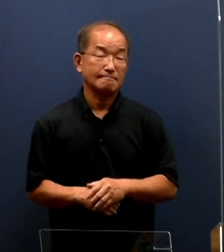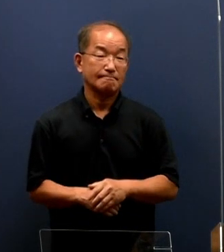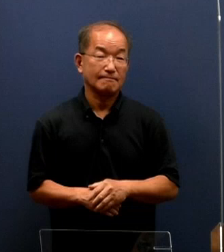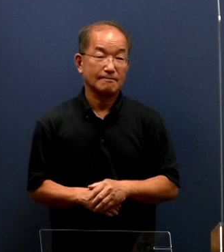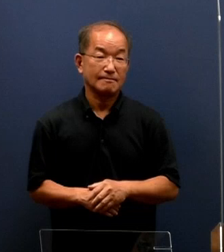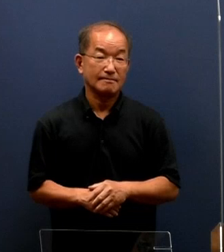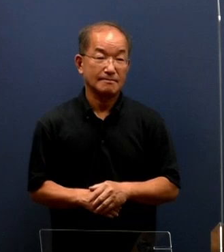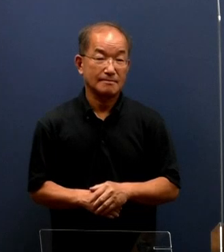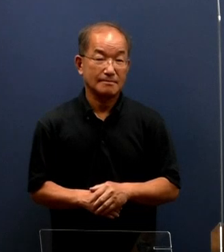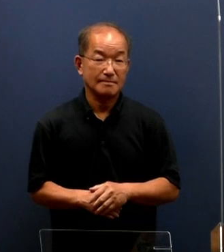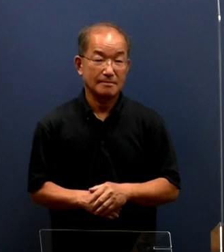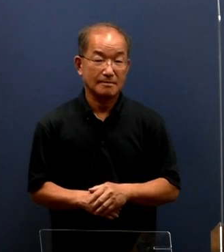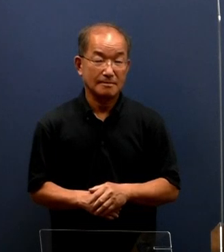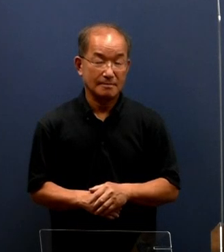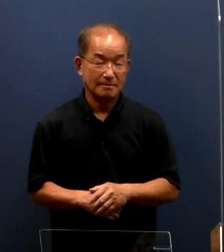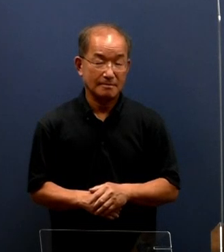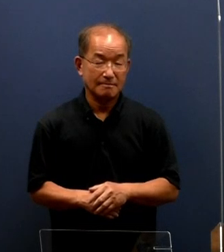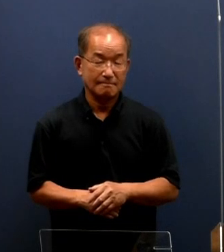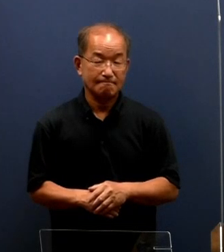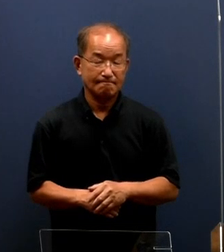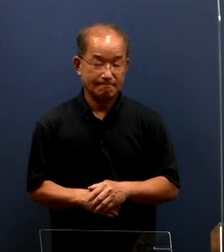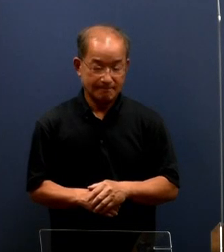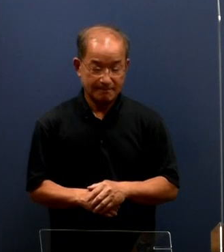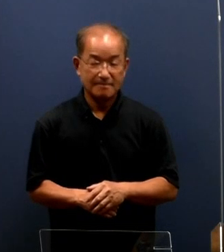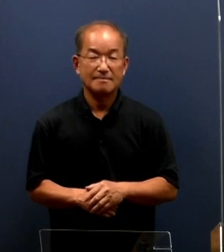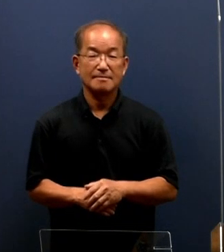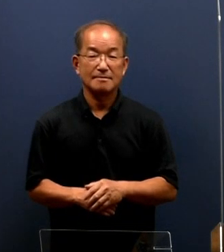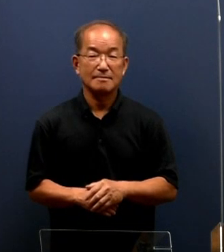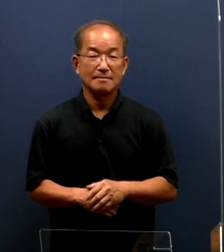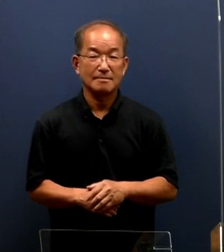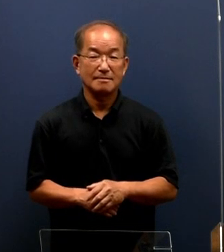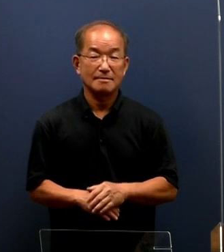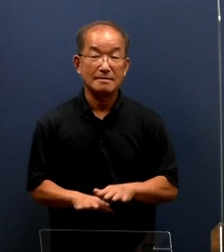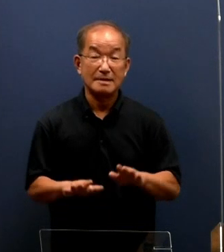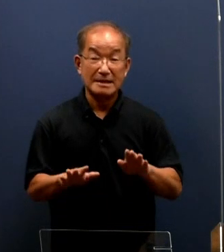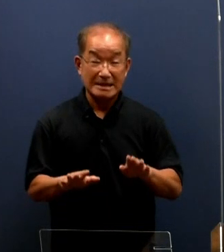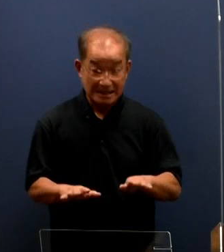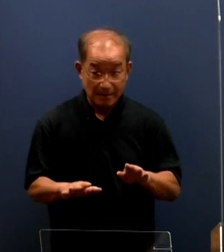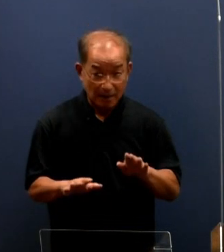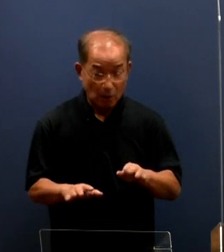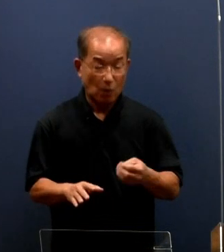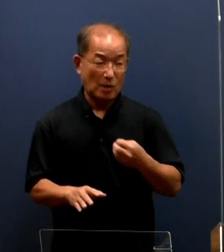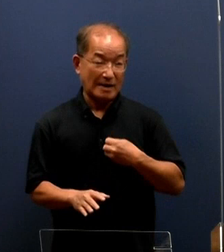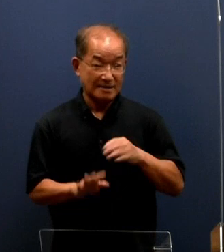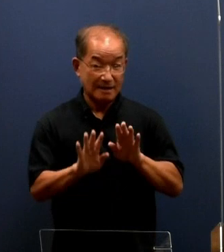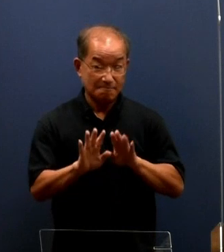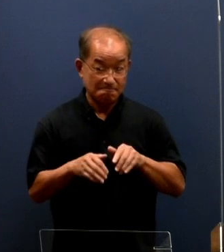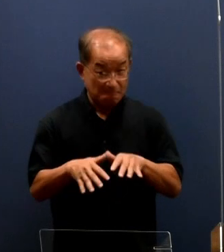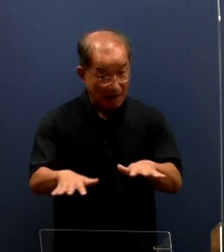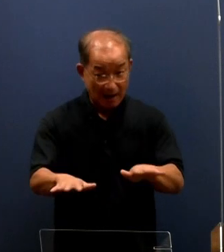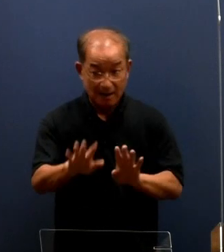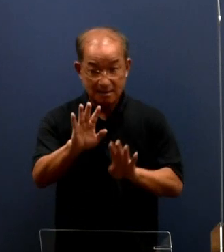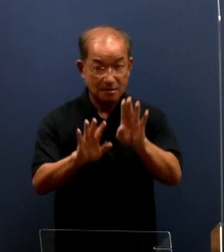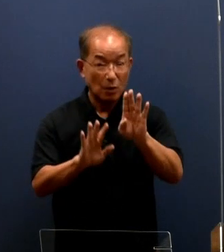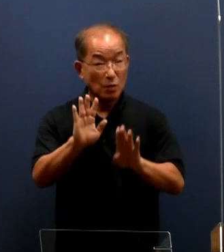そういうケースがゼロじゃないでしょうけども、申し訳ありませんけど、今のこの感染状況で、